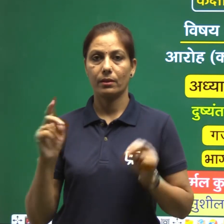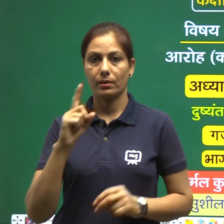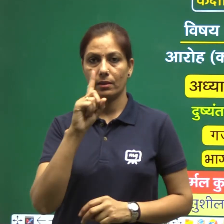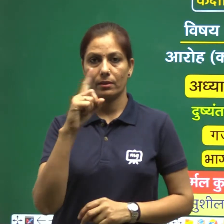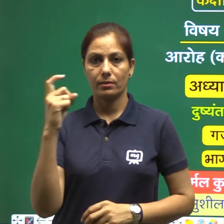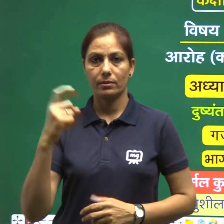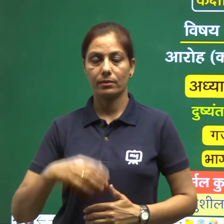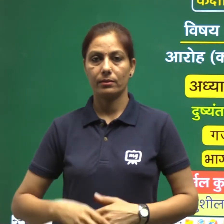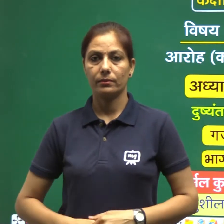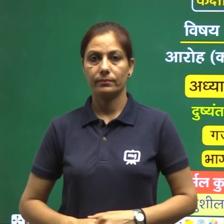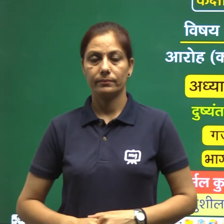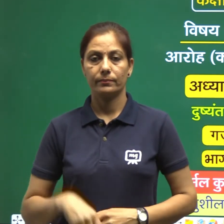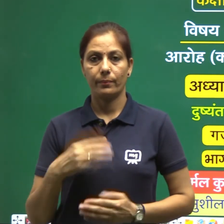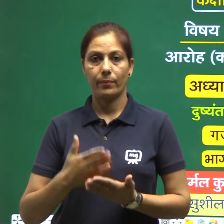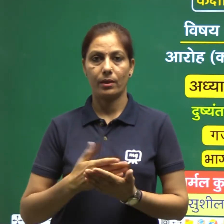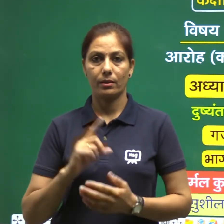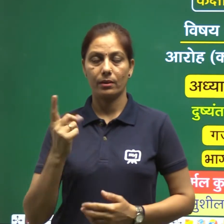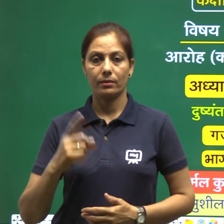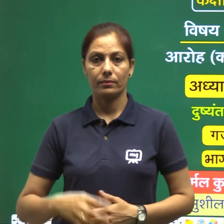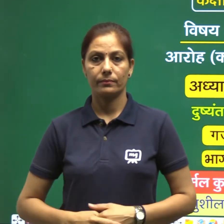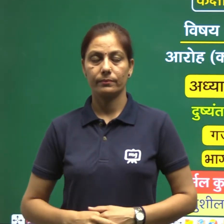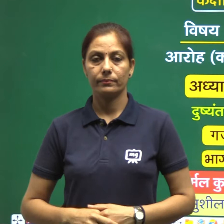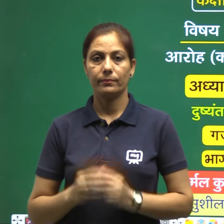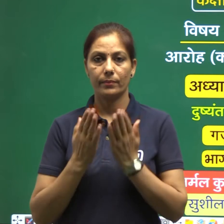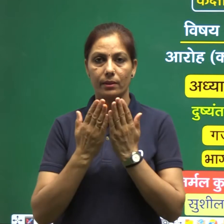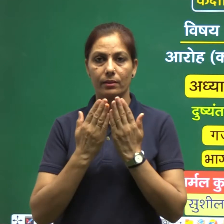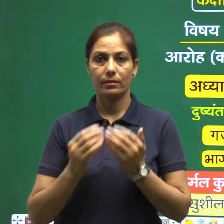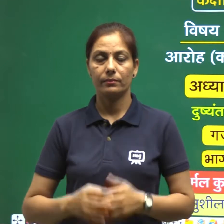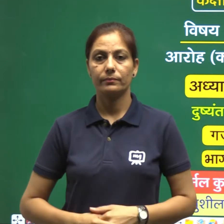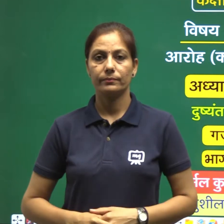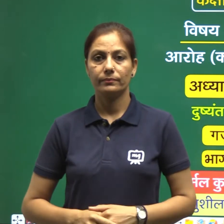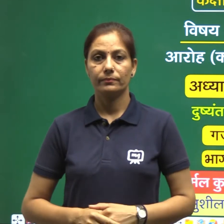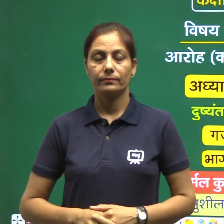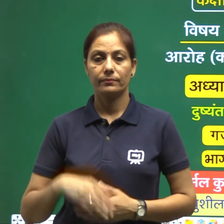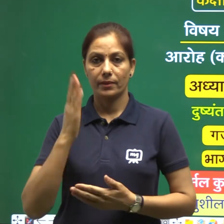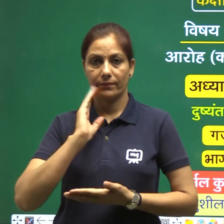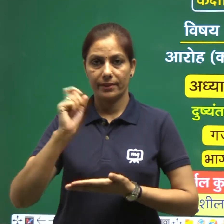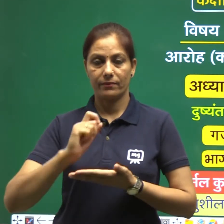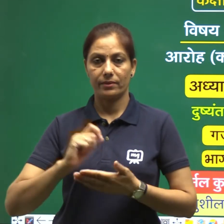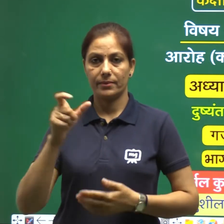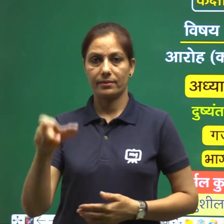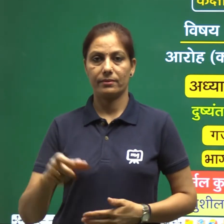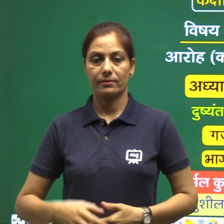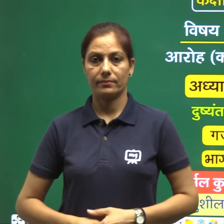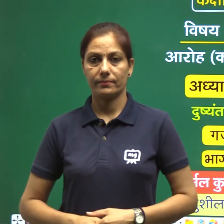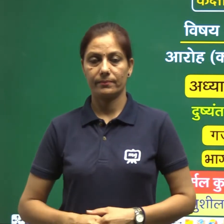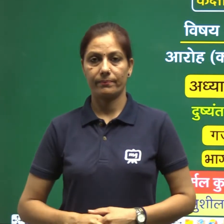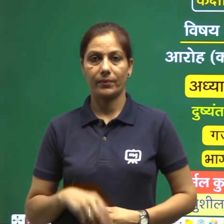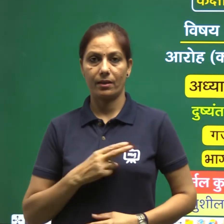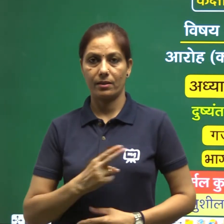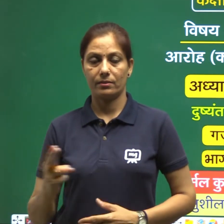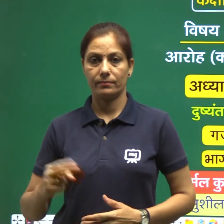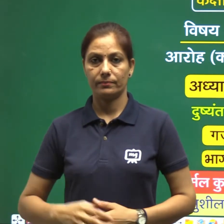का भाग 1 पढ़ेंगे। कवि है दुष्यंत